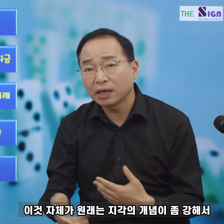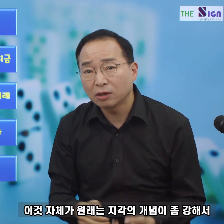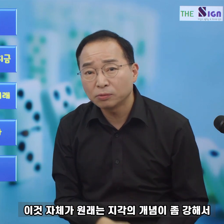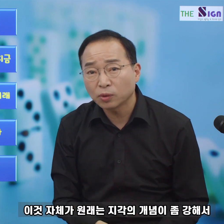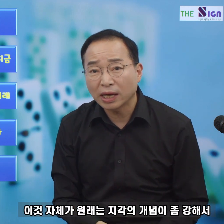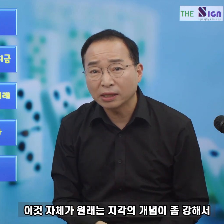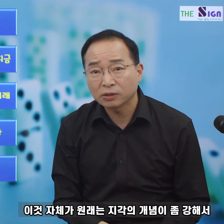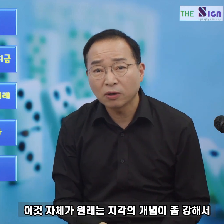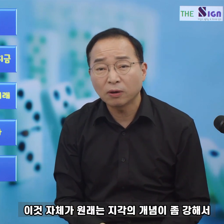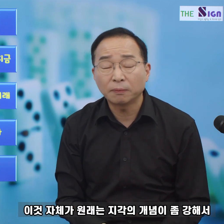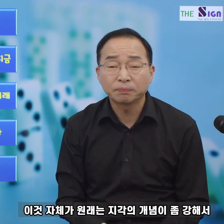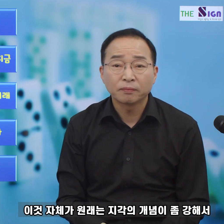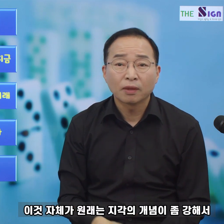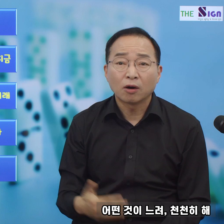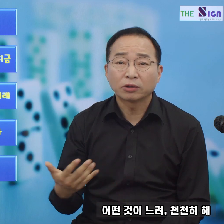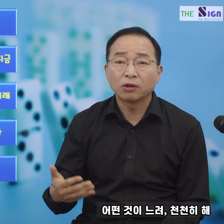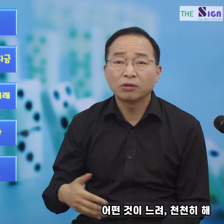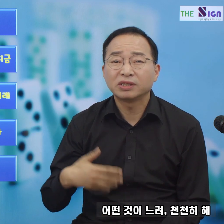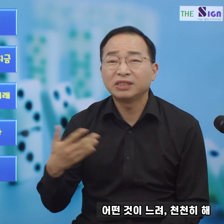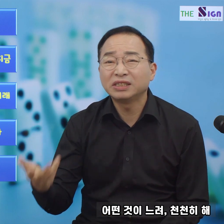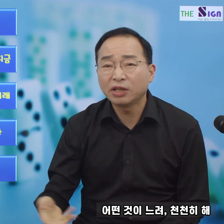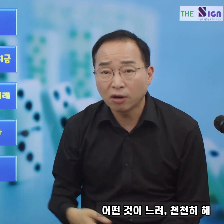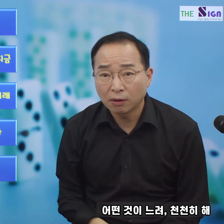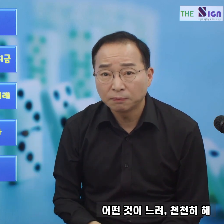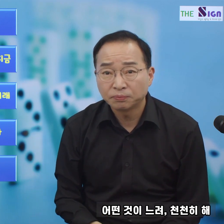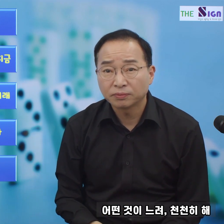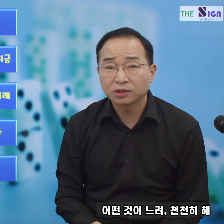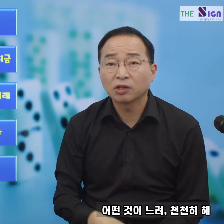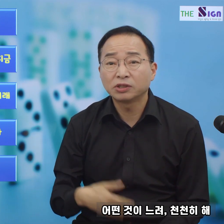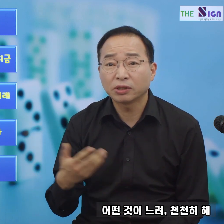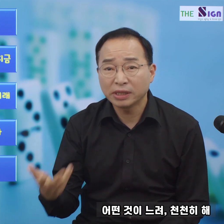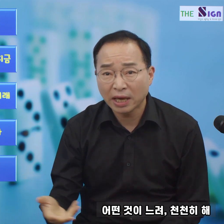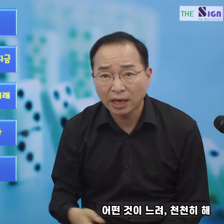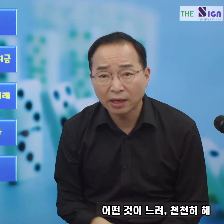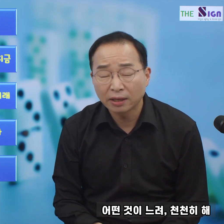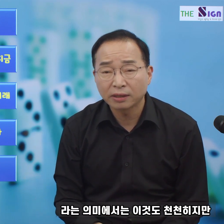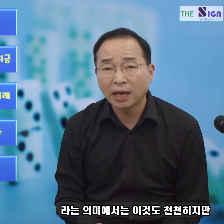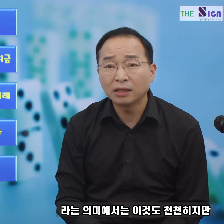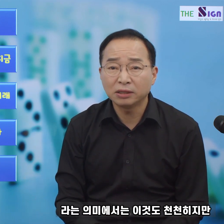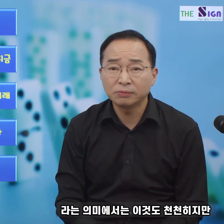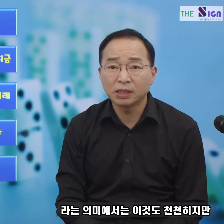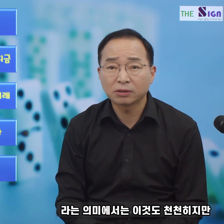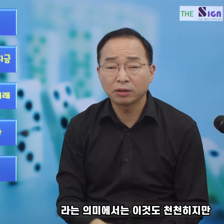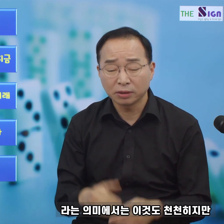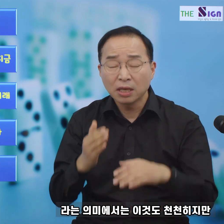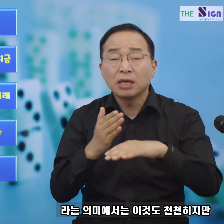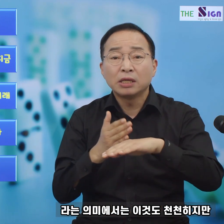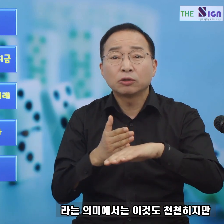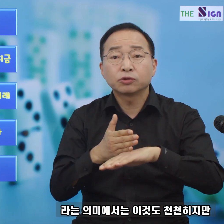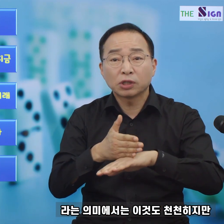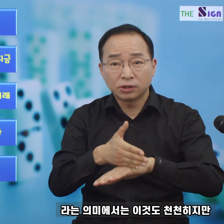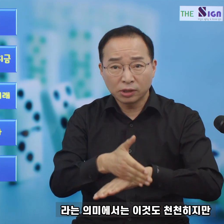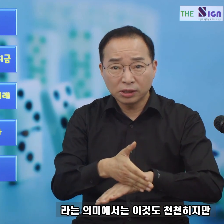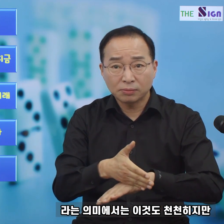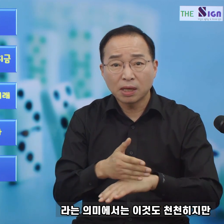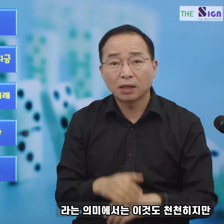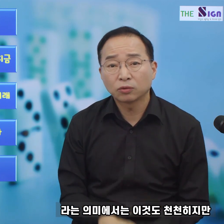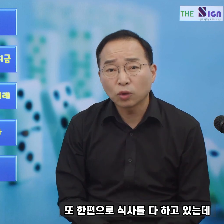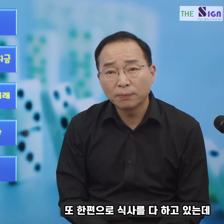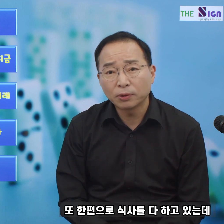개념이 좀 강해서 어떤 것이 느려, 천천히 해 라는 의미에서는 이것도 천천히지만 또